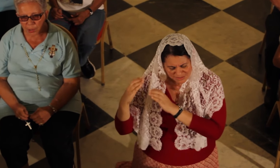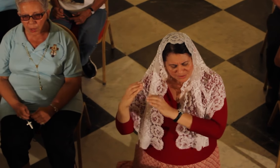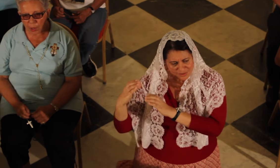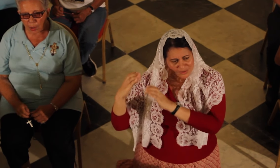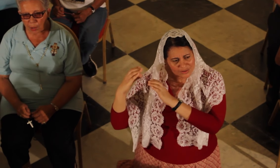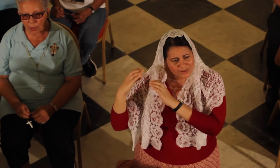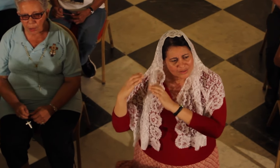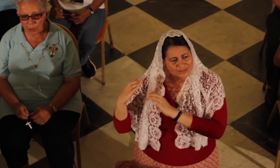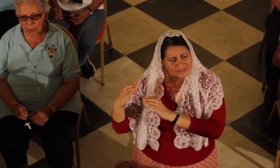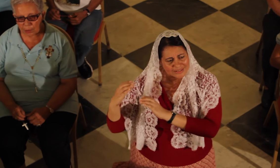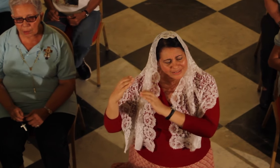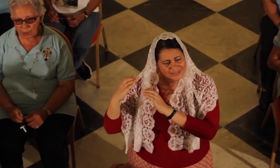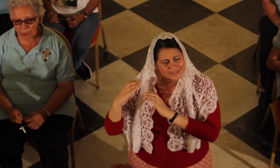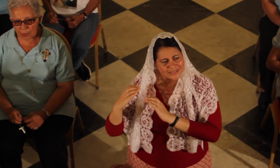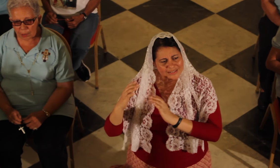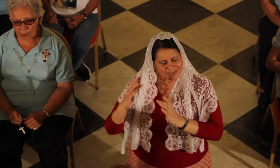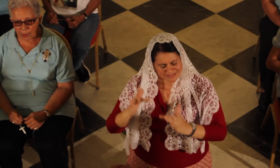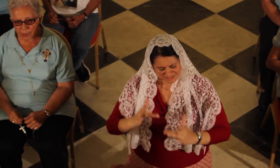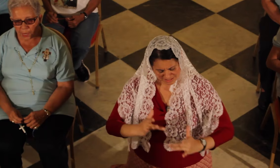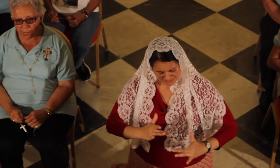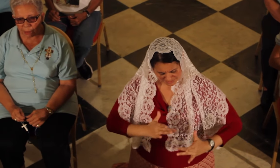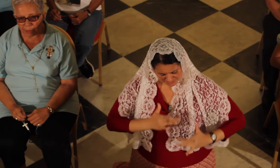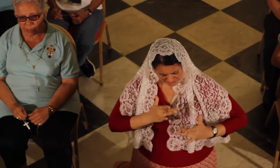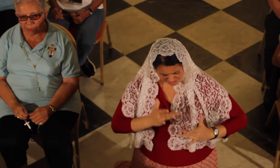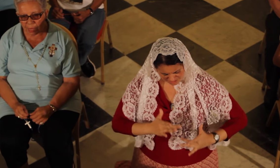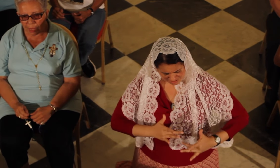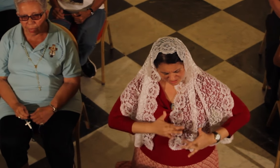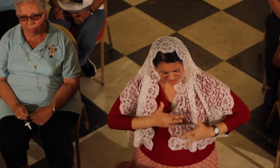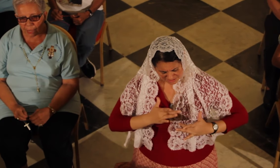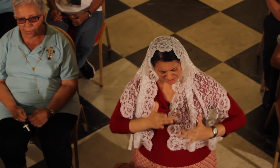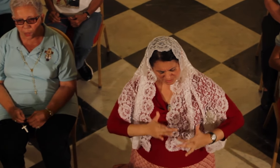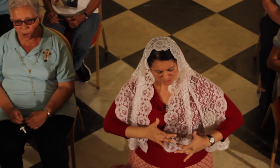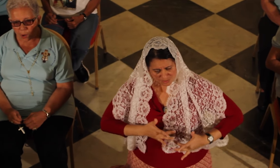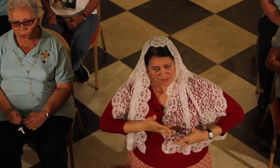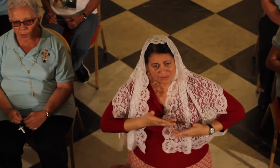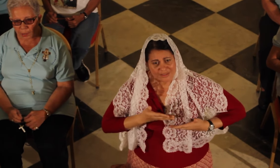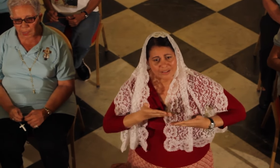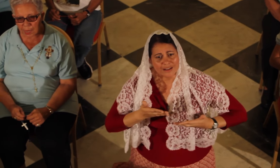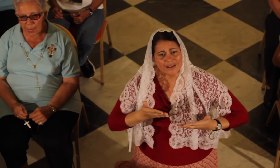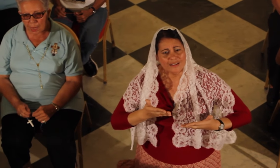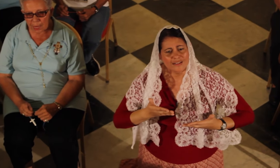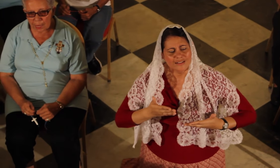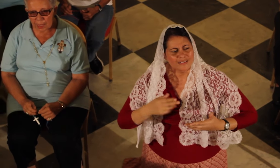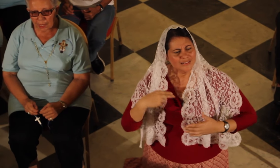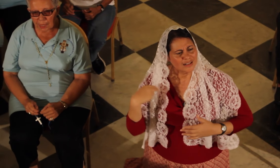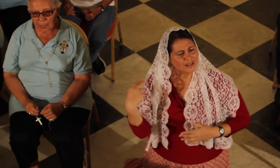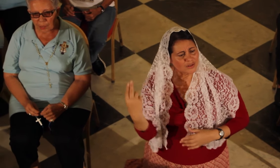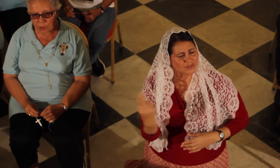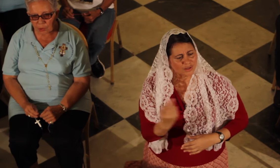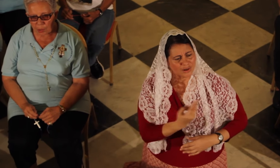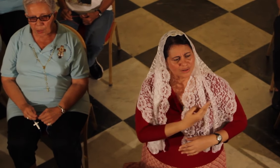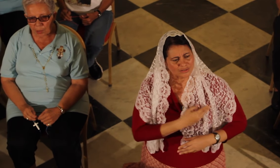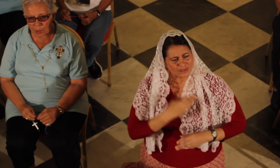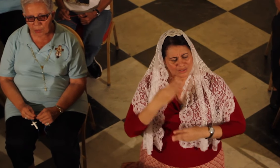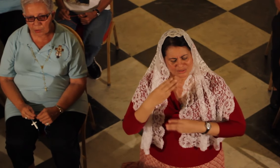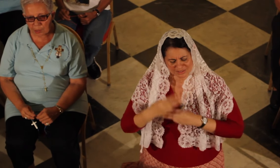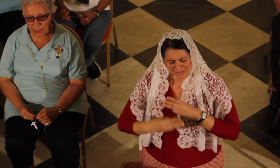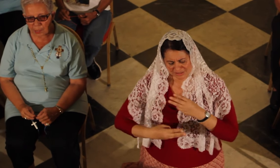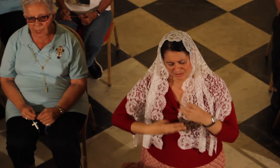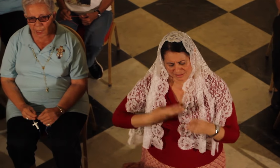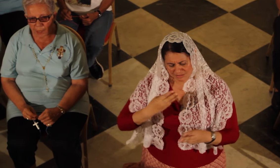pasión, ten misericordia de nosotros